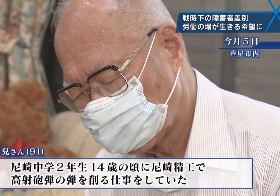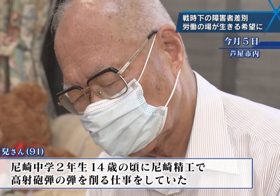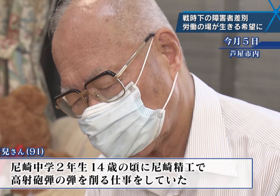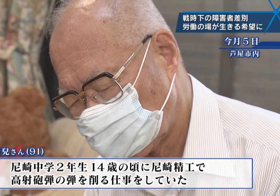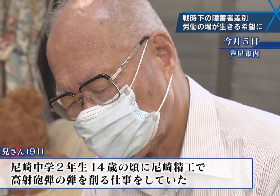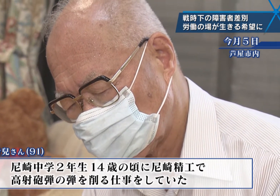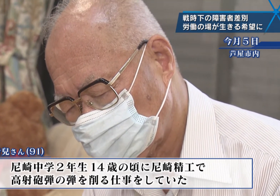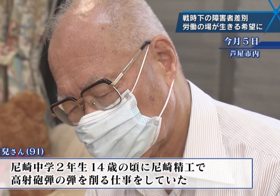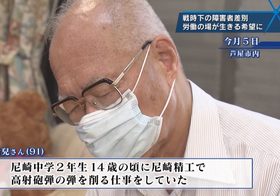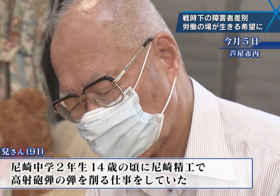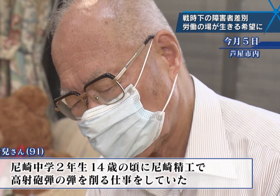さ